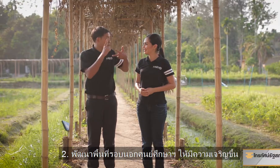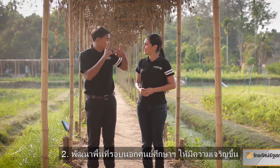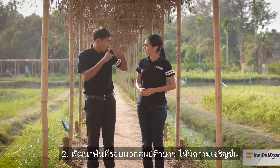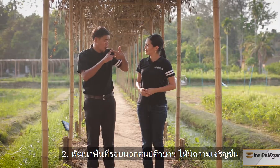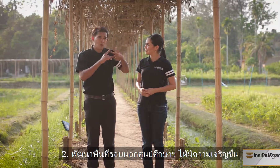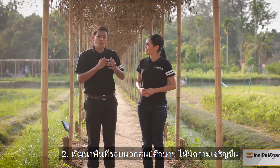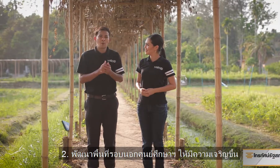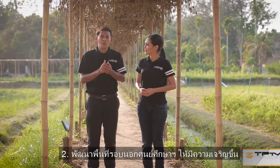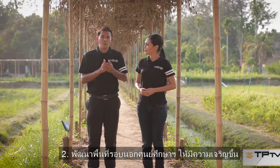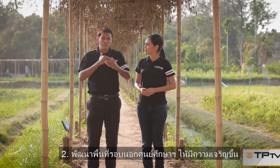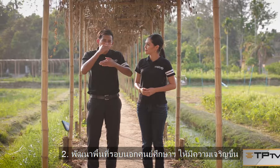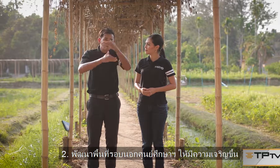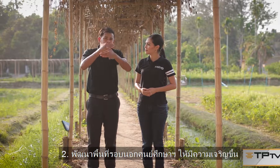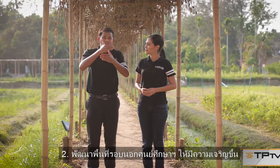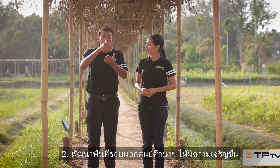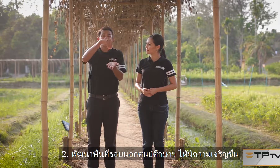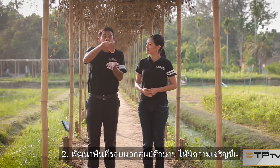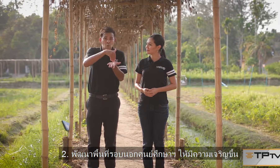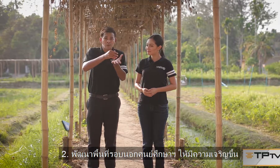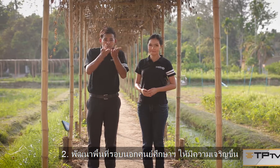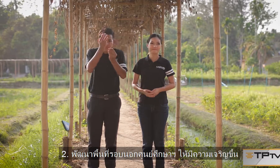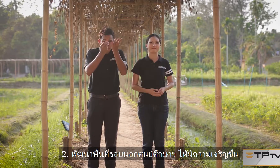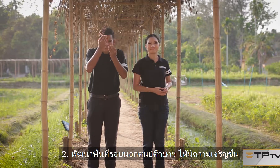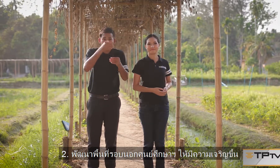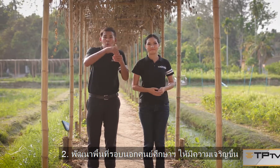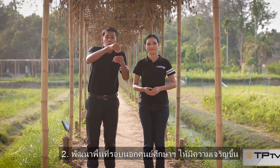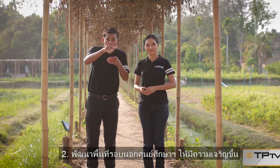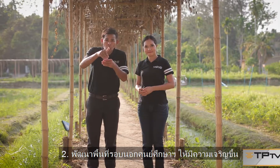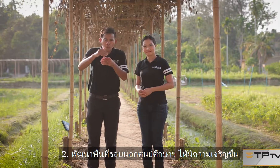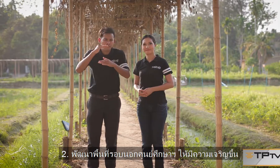2. พัฒนาพื้นที่รอบนอกศูนย์ศึกษาให้มีความเจริญขึ้น